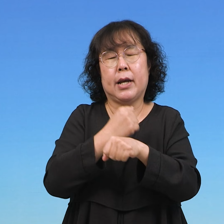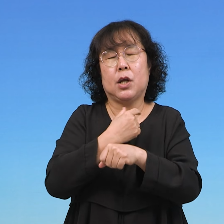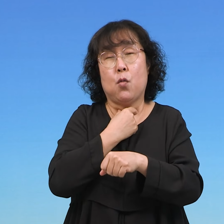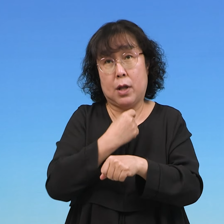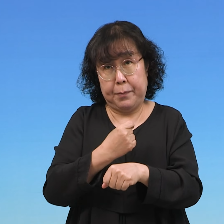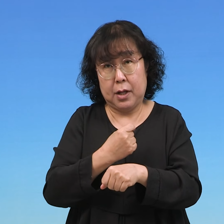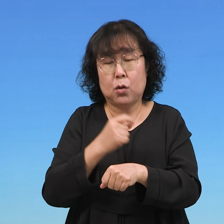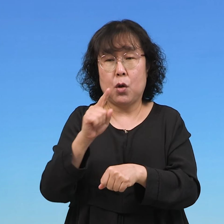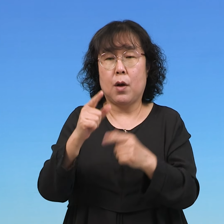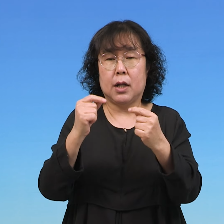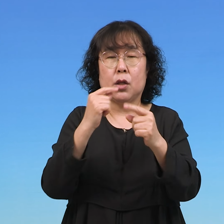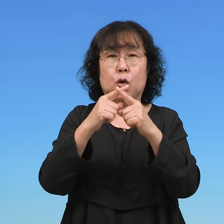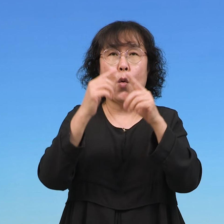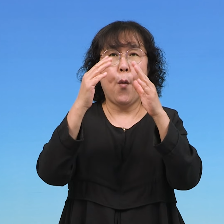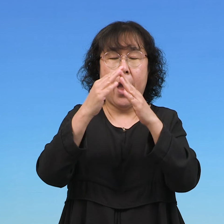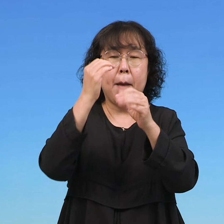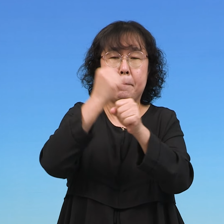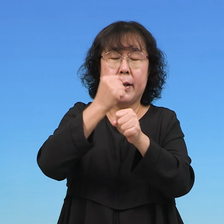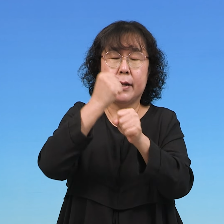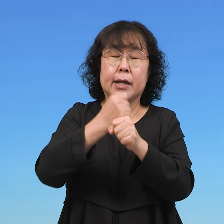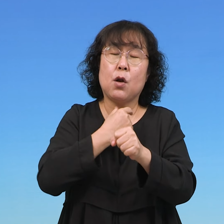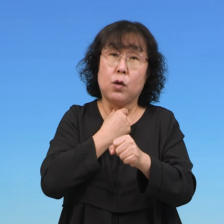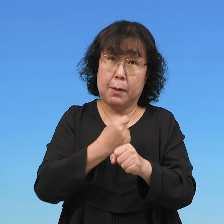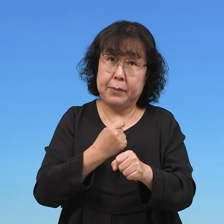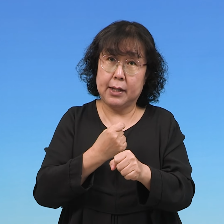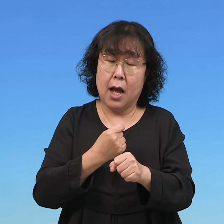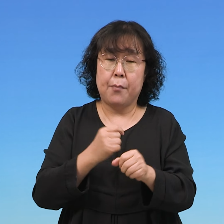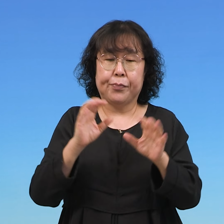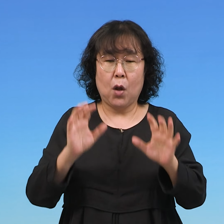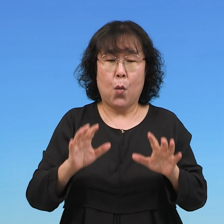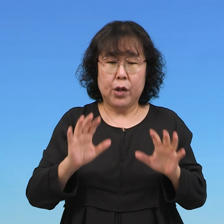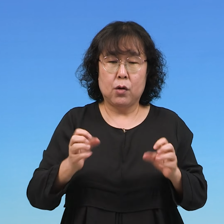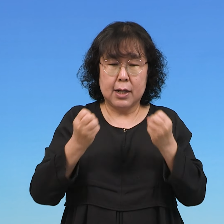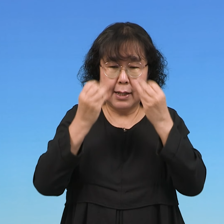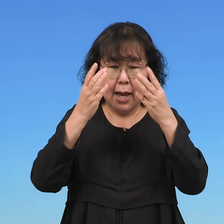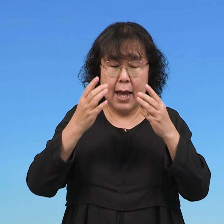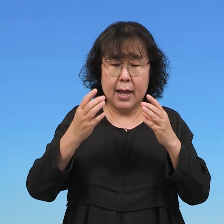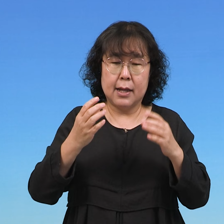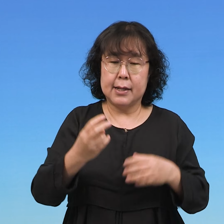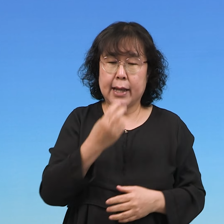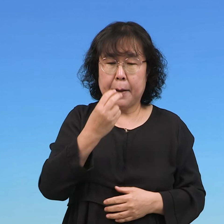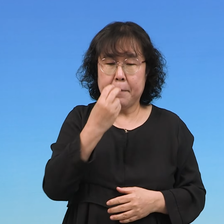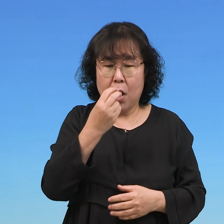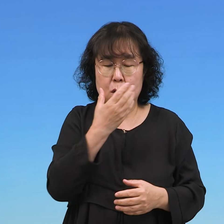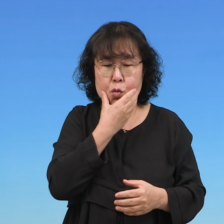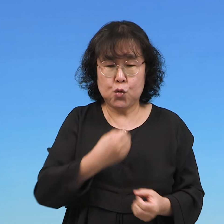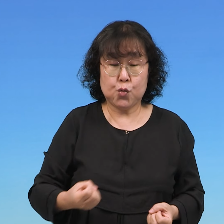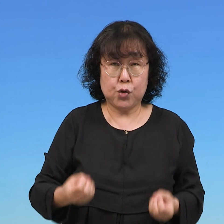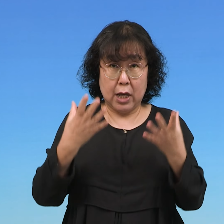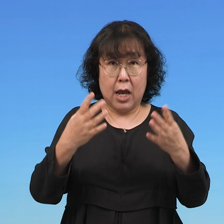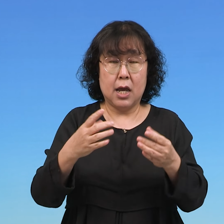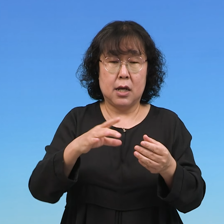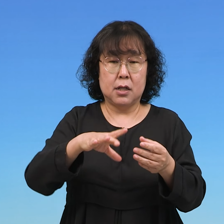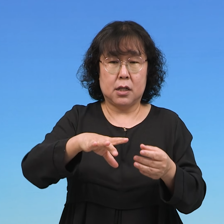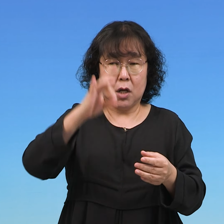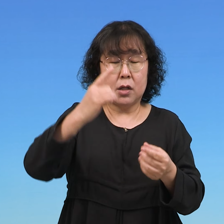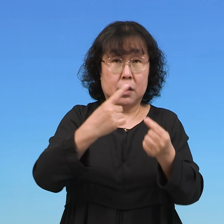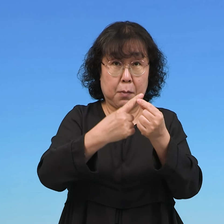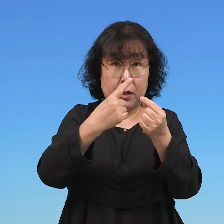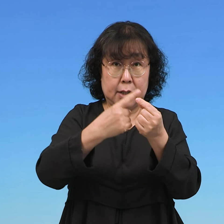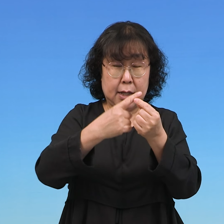이런 교회가 됐으면 좋겠다. 오늘 새생명 축제 저희가 첫날인데요, 저는 이런 생각을